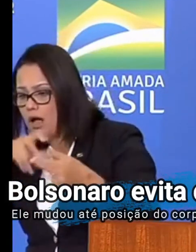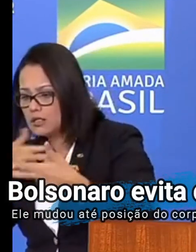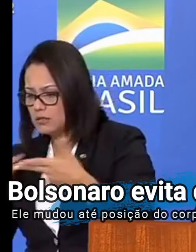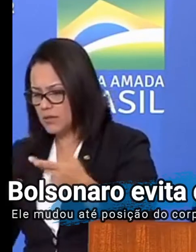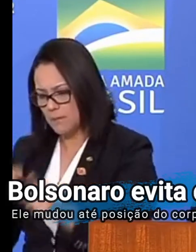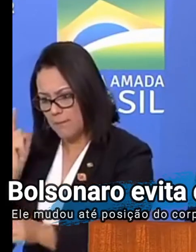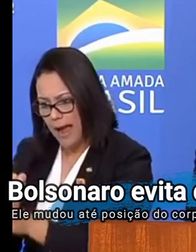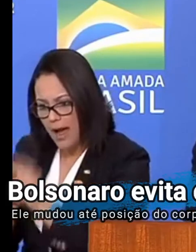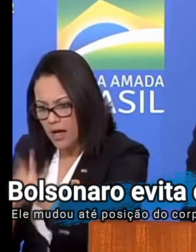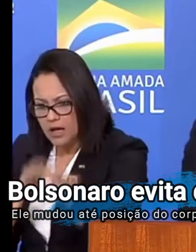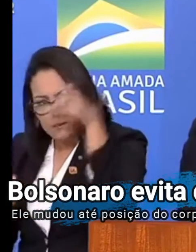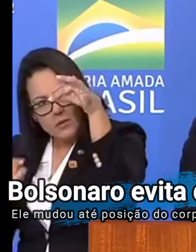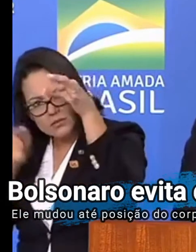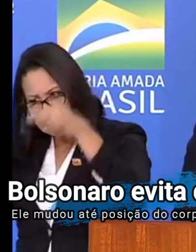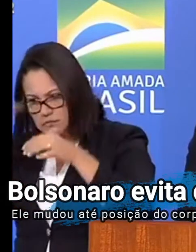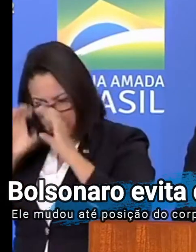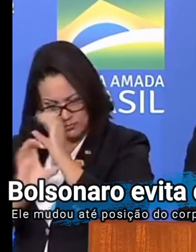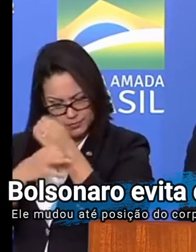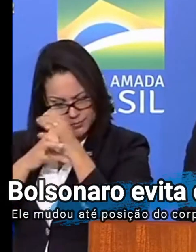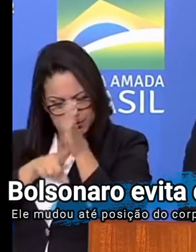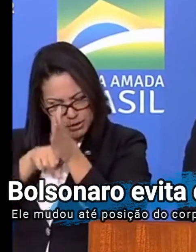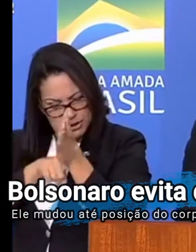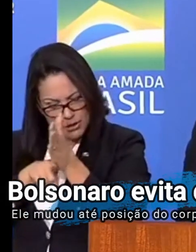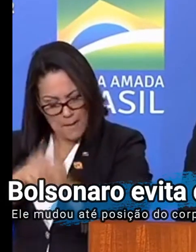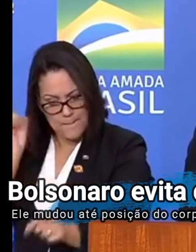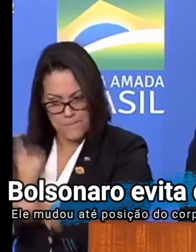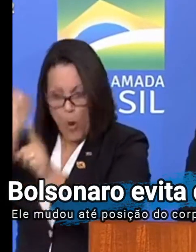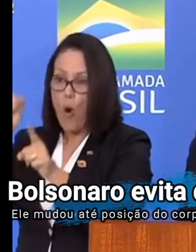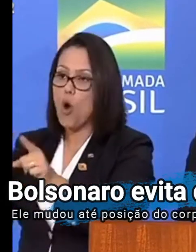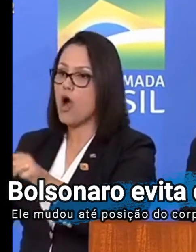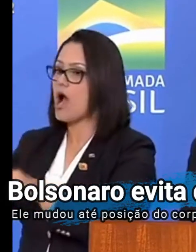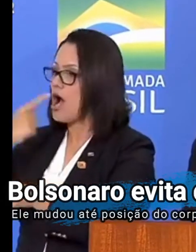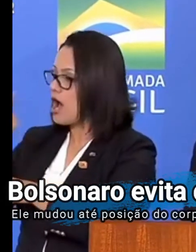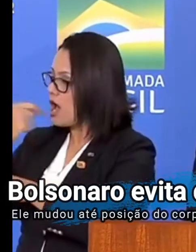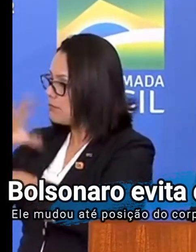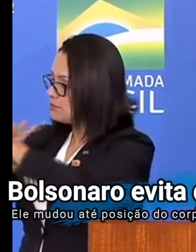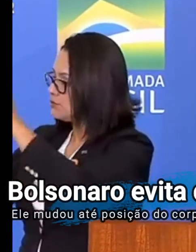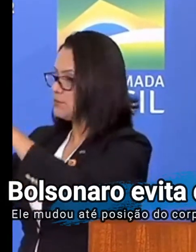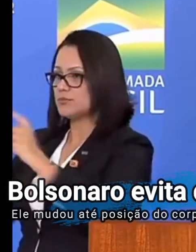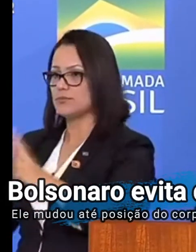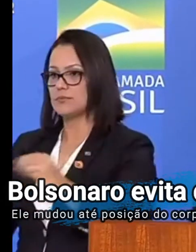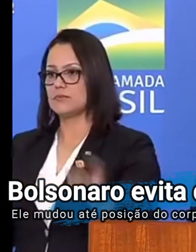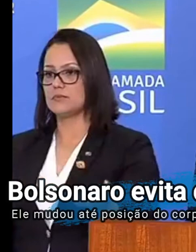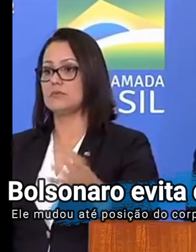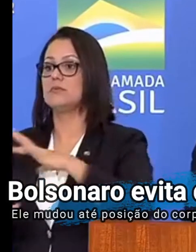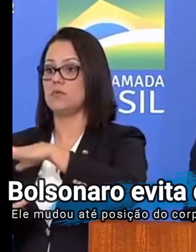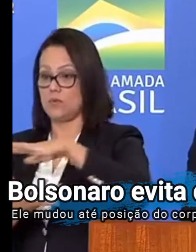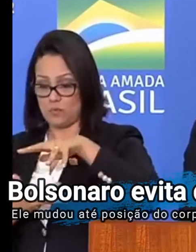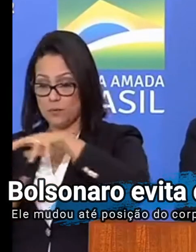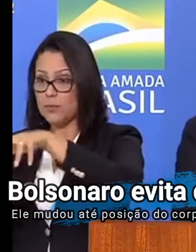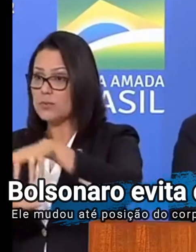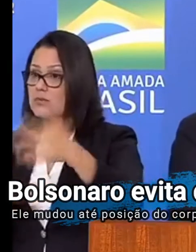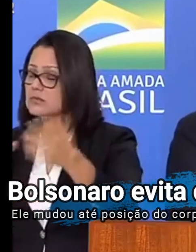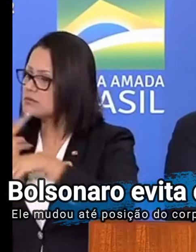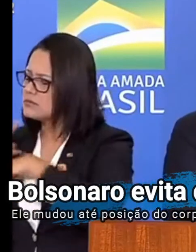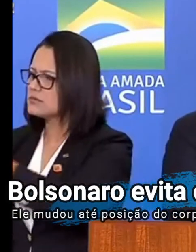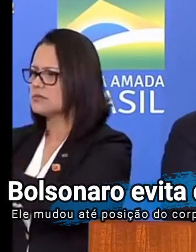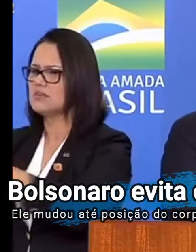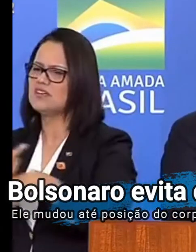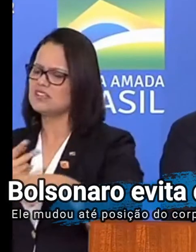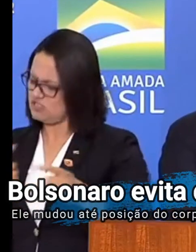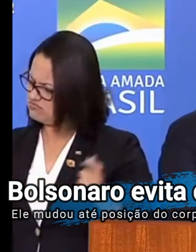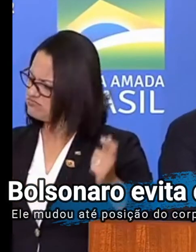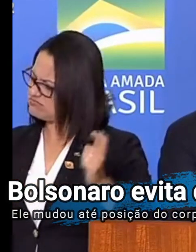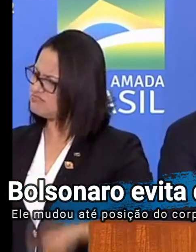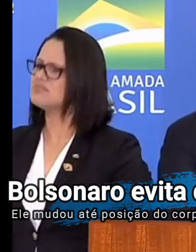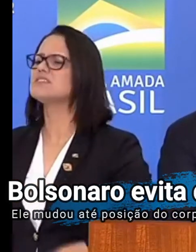ou darmos um salto naquilo que estamos o mundo está buscando temos um potencial enorme pra